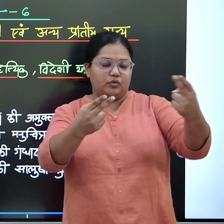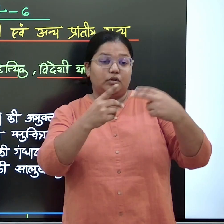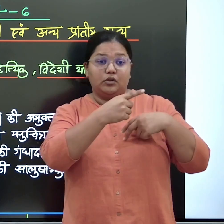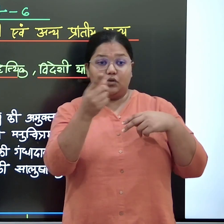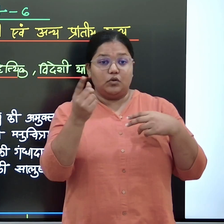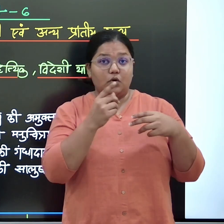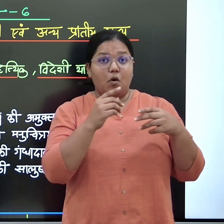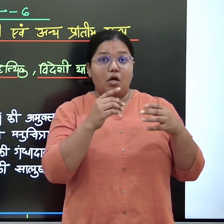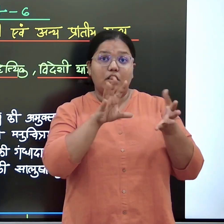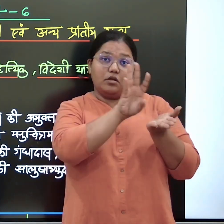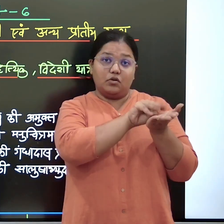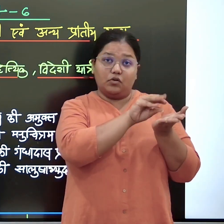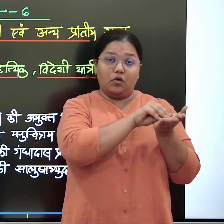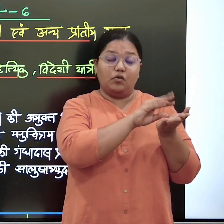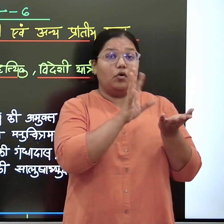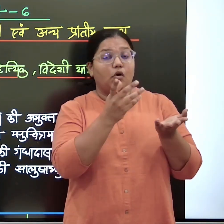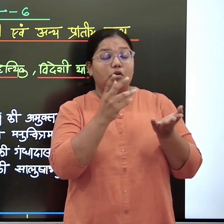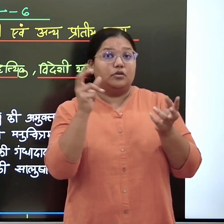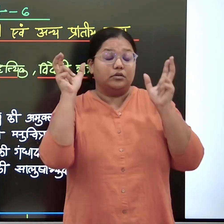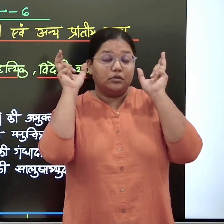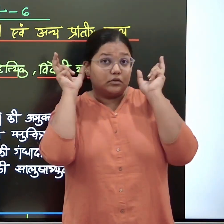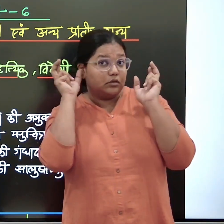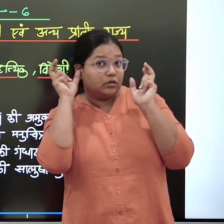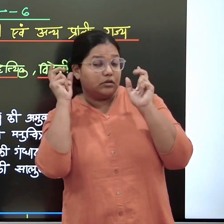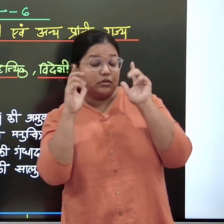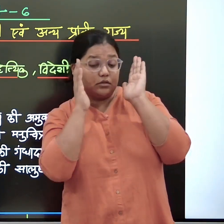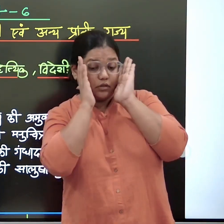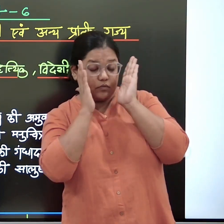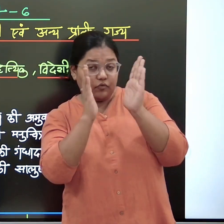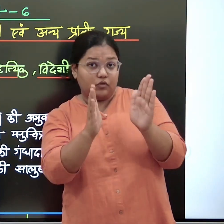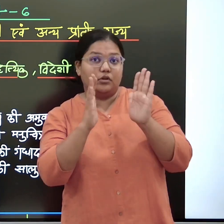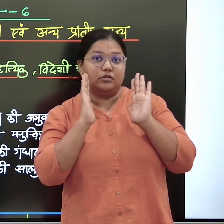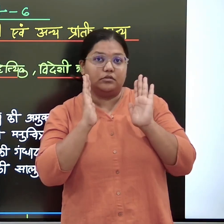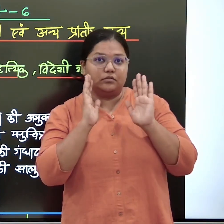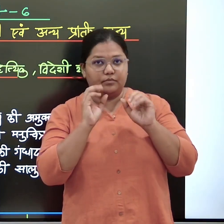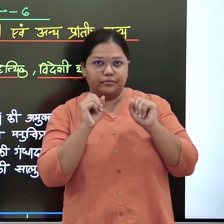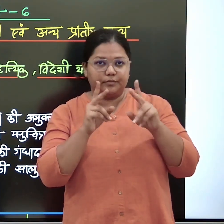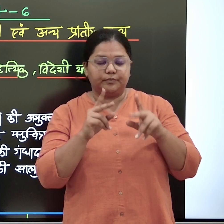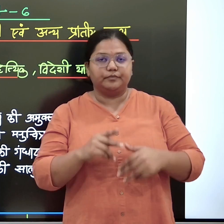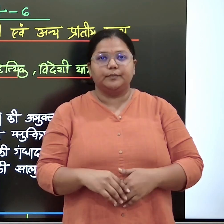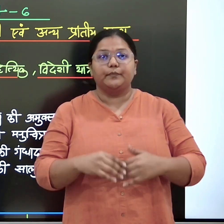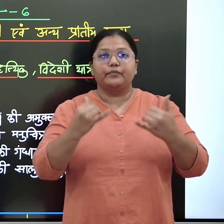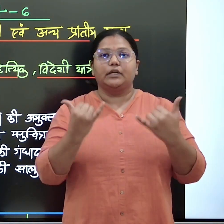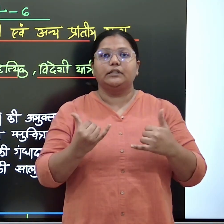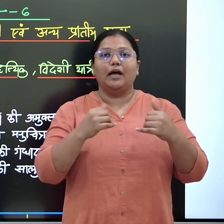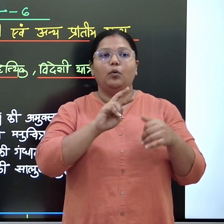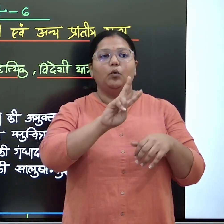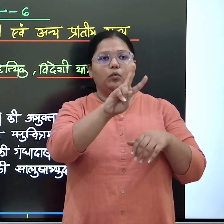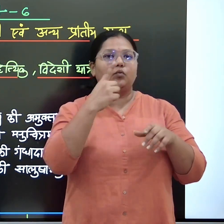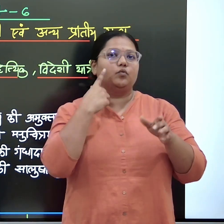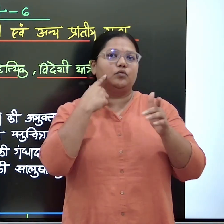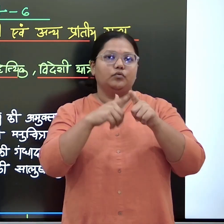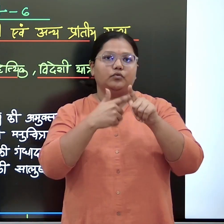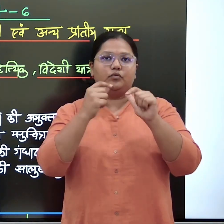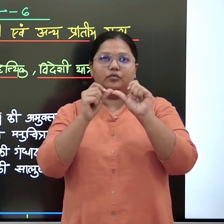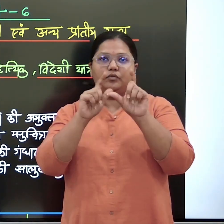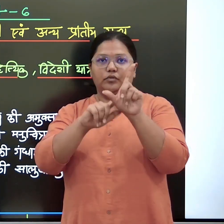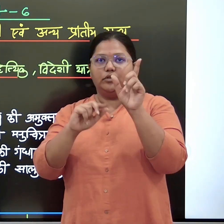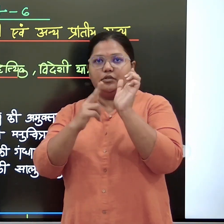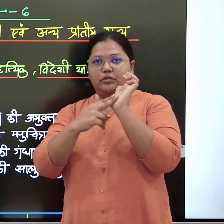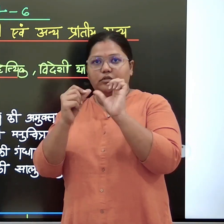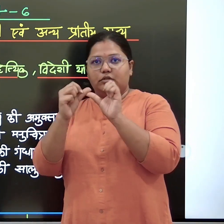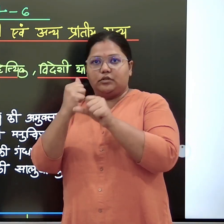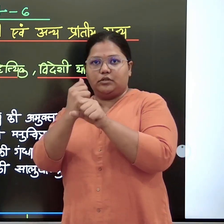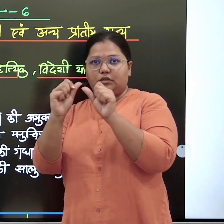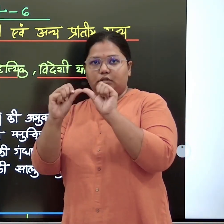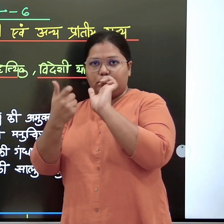वो वास्तविकता कैसे आई, विजयनगर कहाँ पर है ये आप लोग मुझे बताओगे, ठीक। दक्षिण भारत में है लेकिन वास्तविक अब